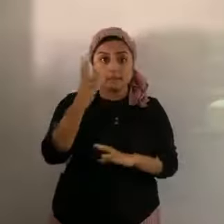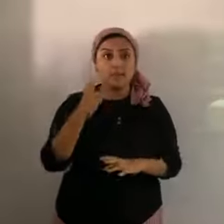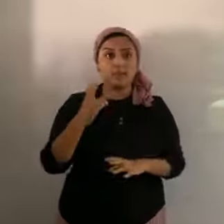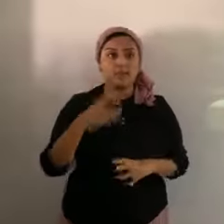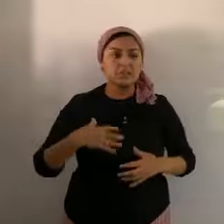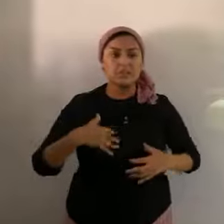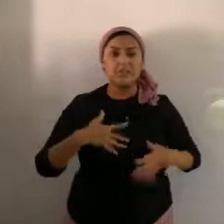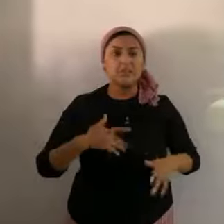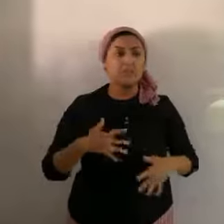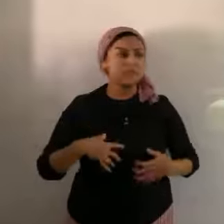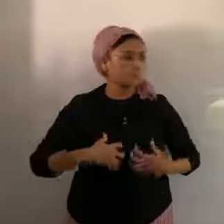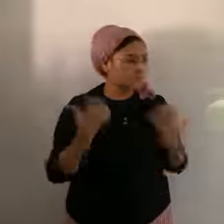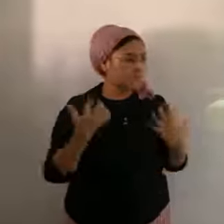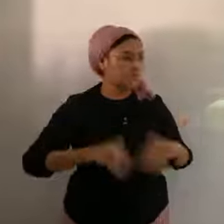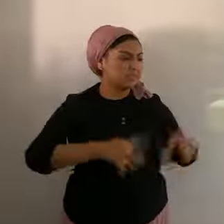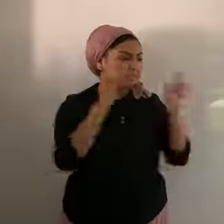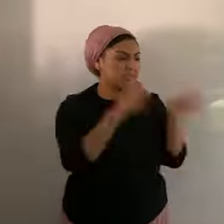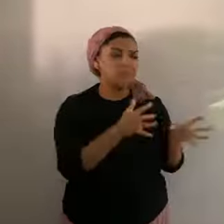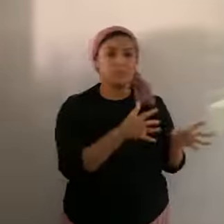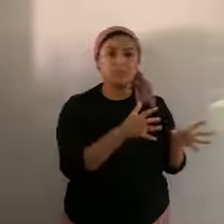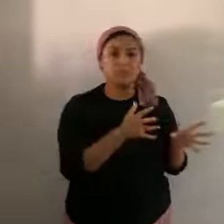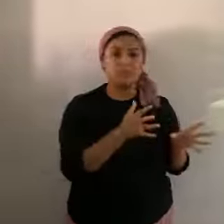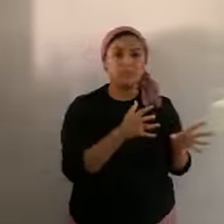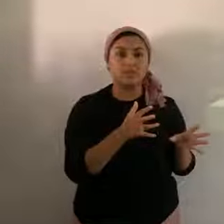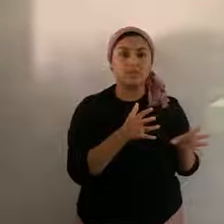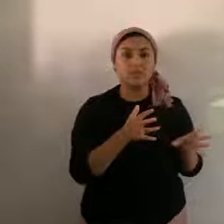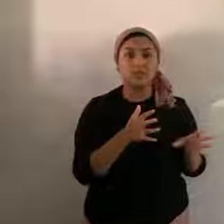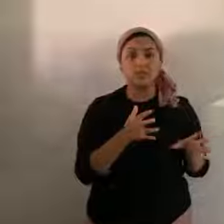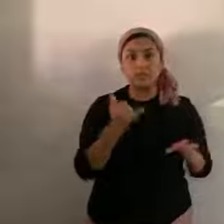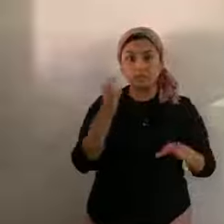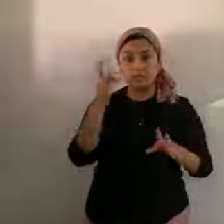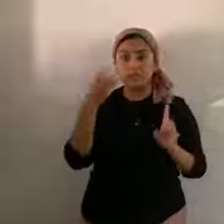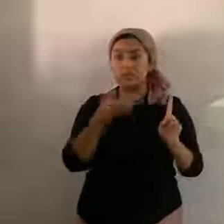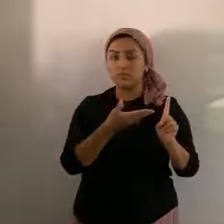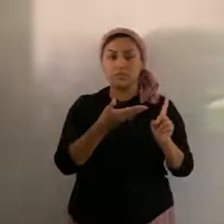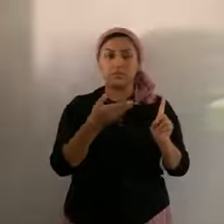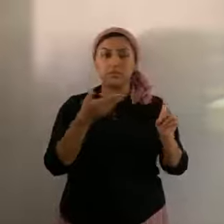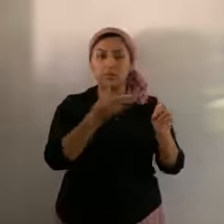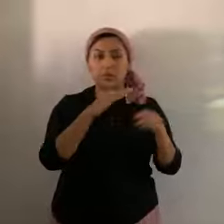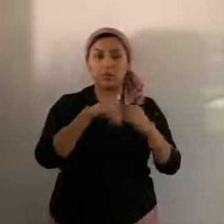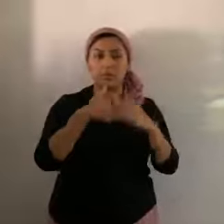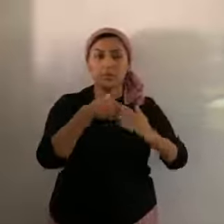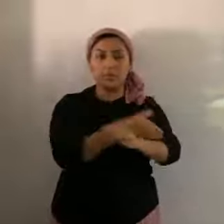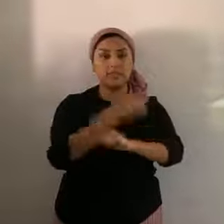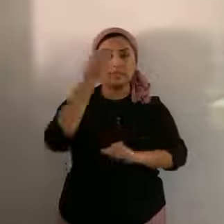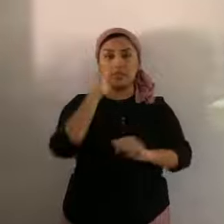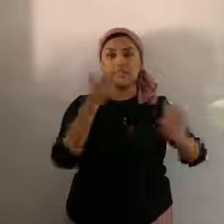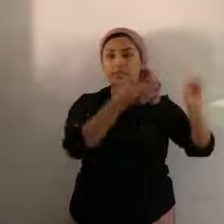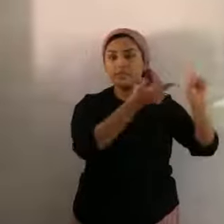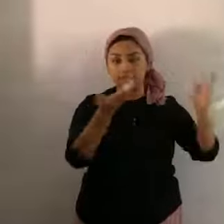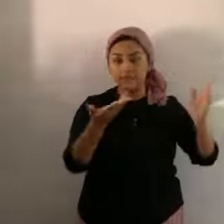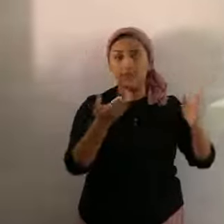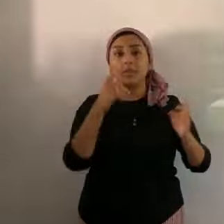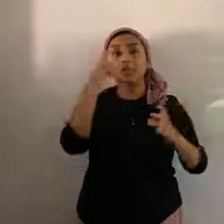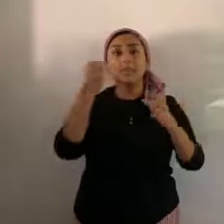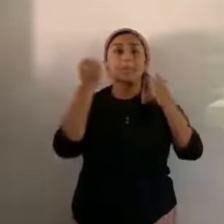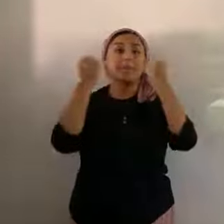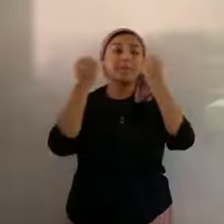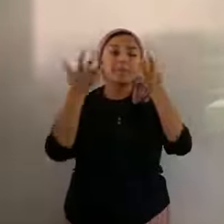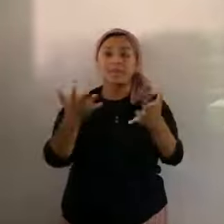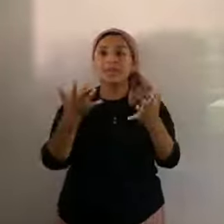reacción airada o de enojo o de debilidad de Yahshua, porque Él es el Todopoderoso. Porque